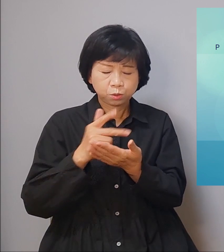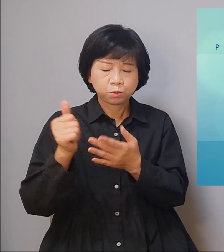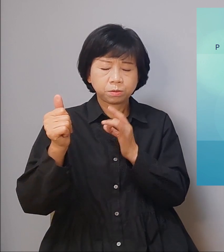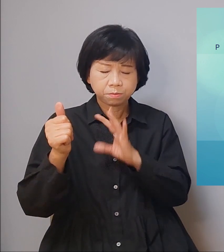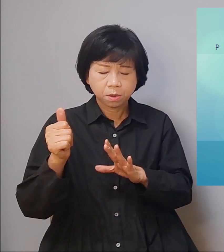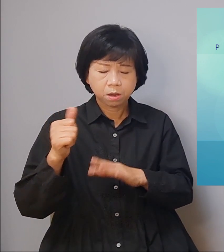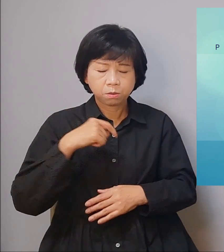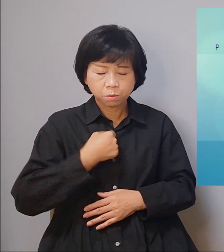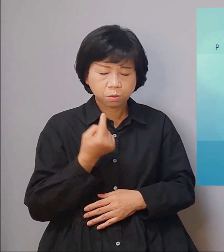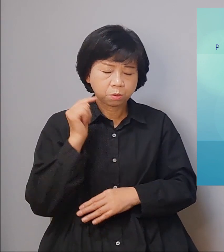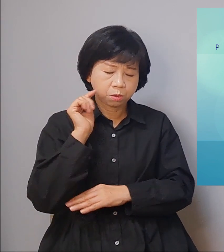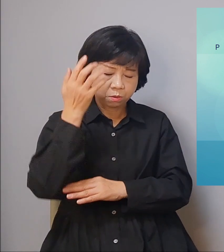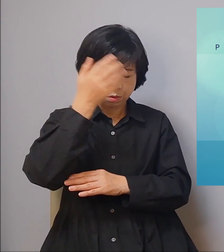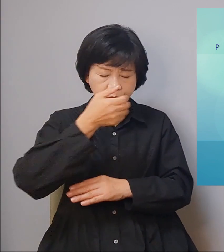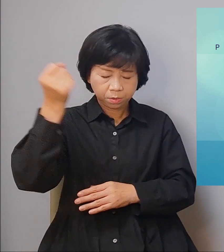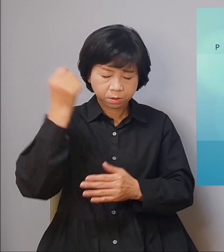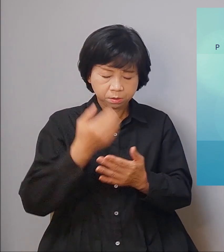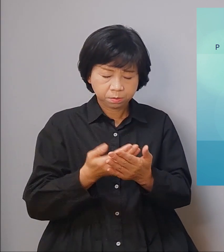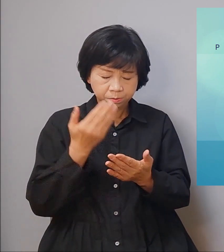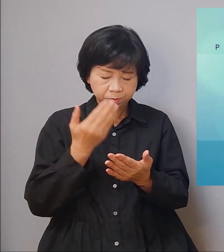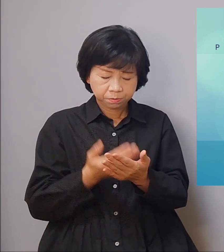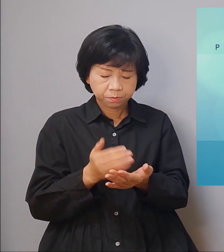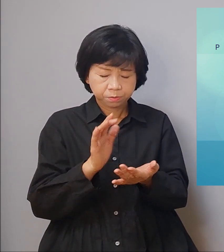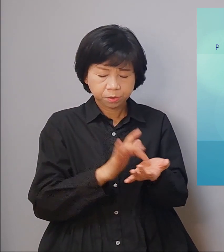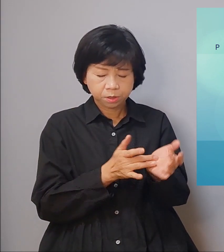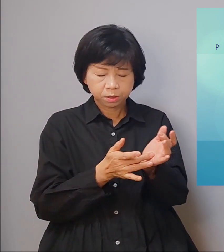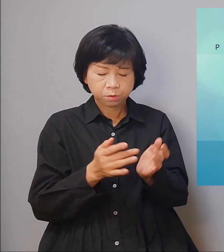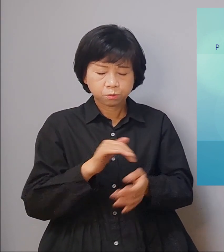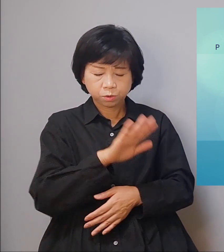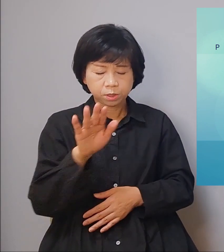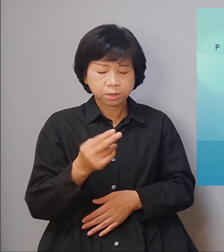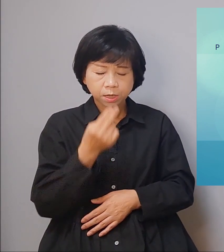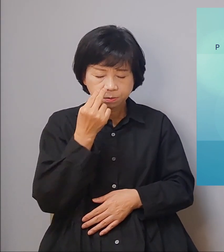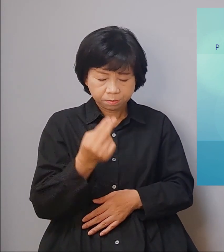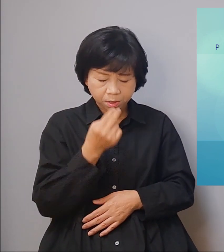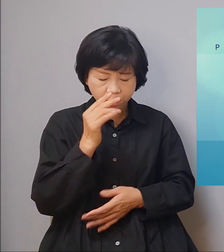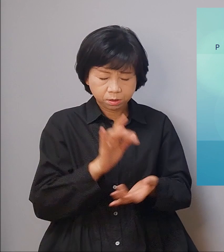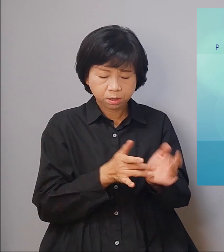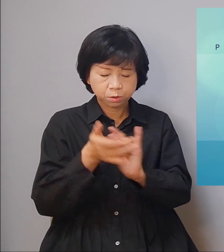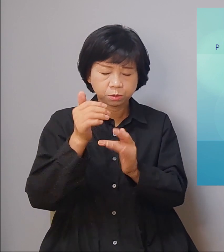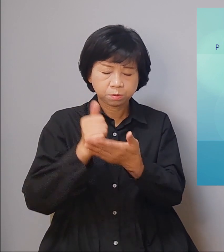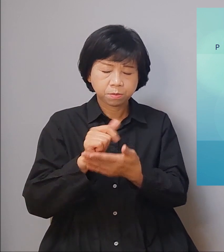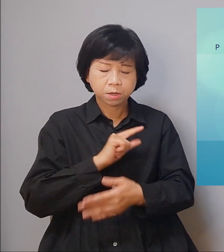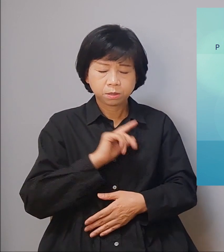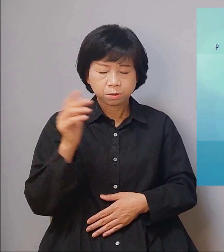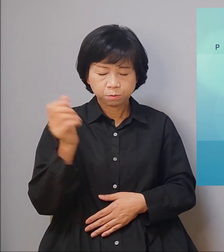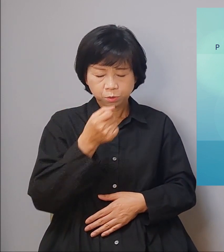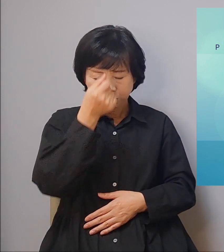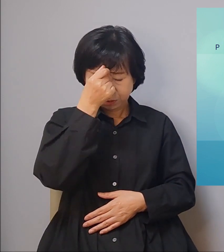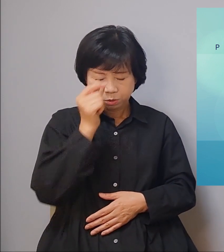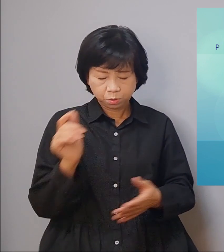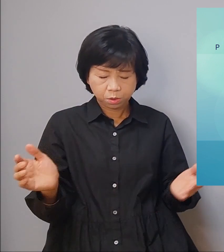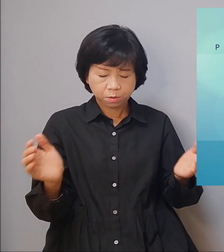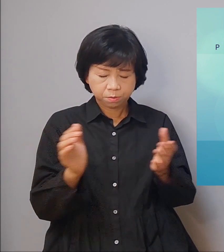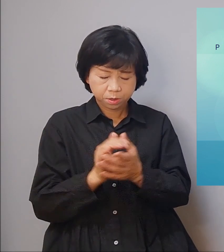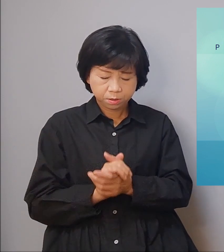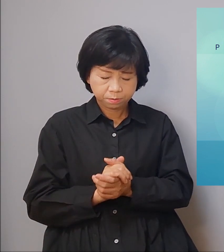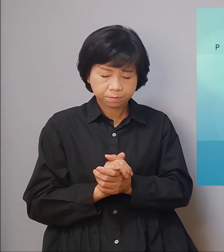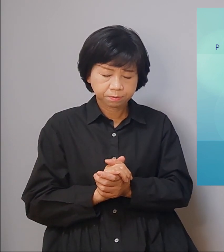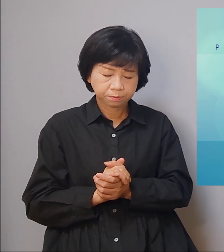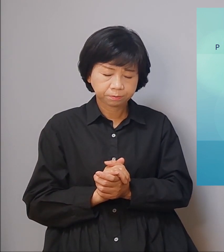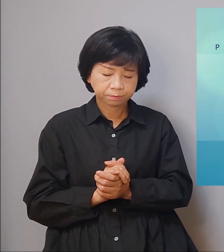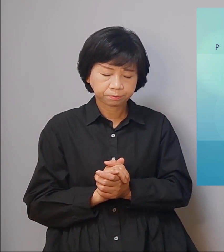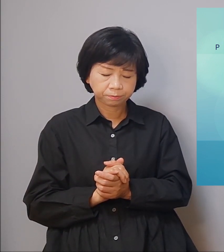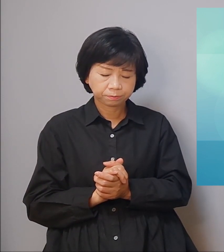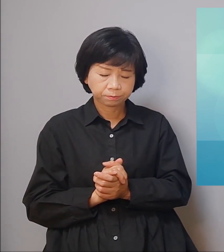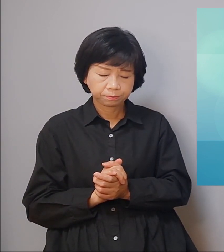주님만 홀로 영광 받으옵소서. 우리의 생명이 되신 예수님 이름으로 기도드립니다.